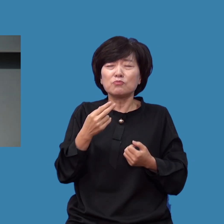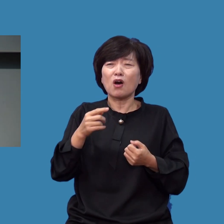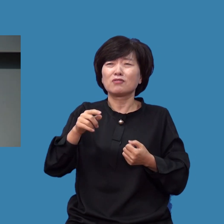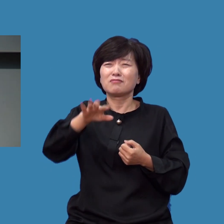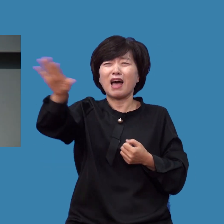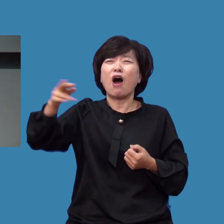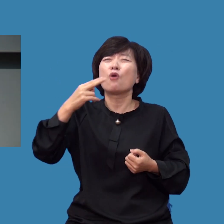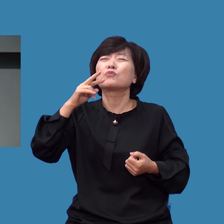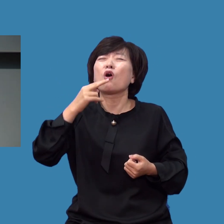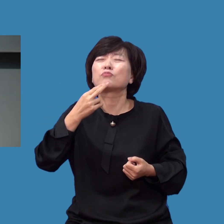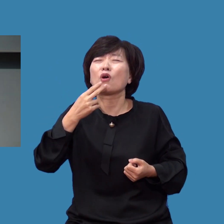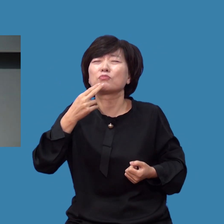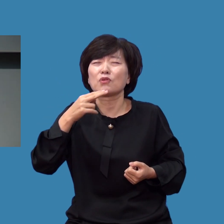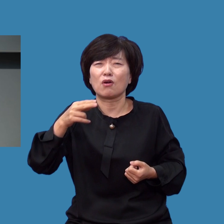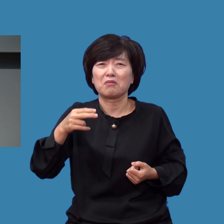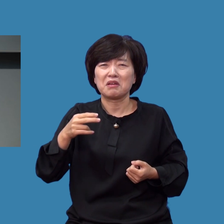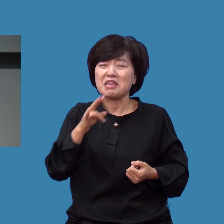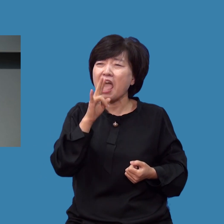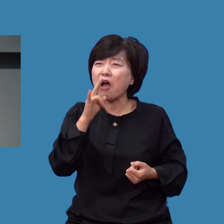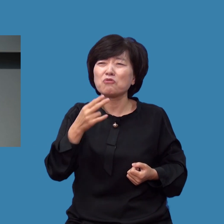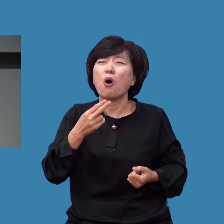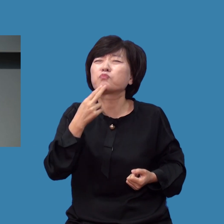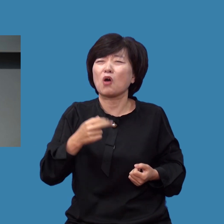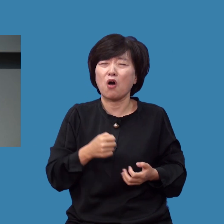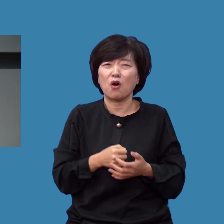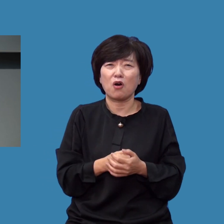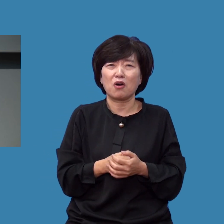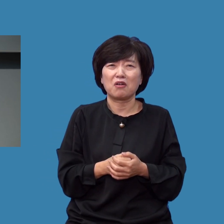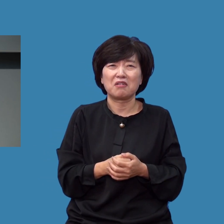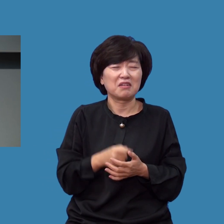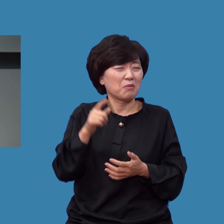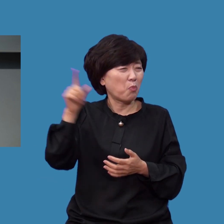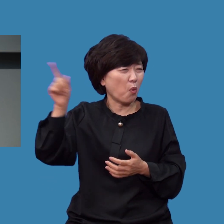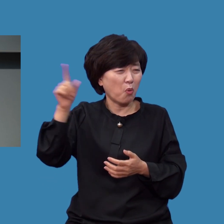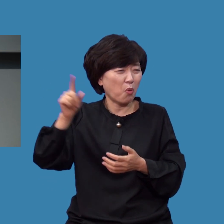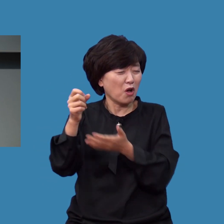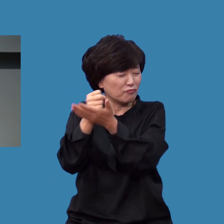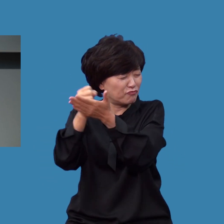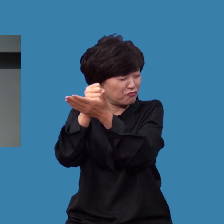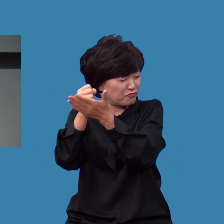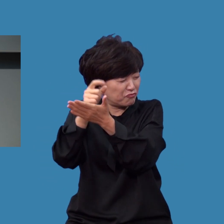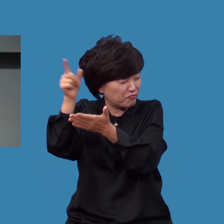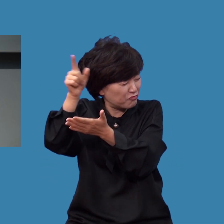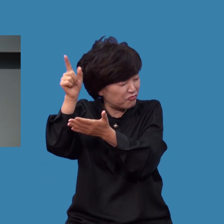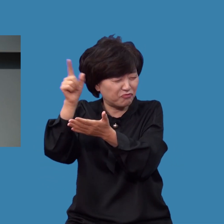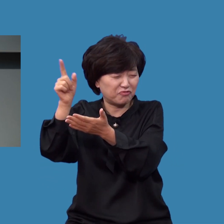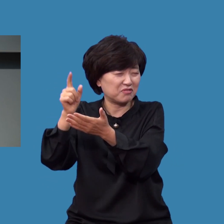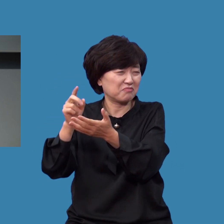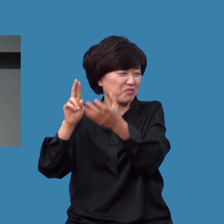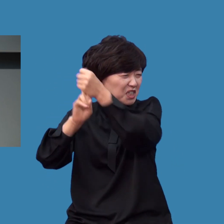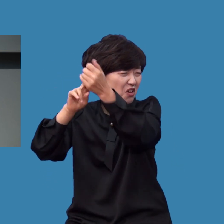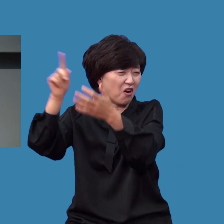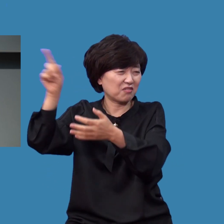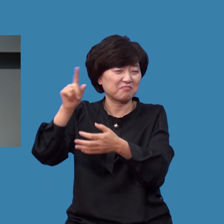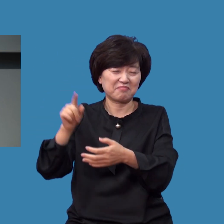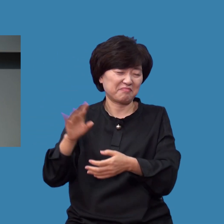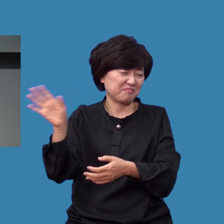예언? 그딴 거 없어. 초자연적인 기독교? 이건 샤머니즘 시대에 나오는 얘기지. 무식한 사람들이 따라가는.